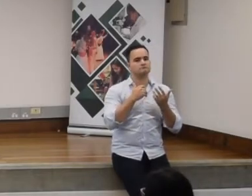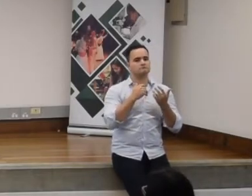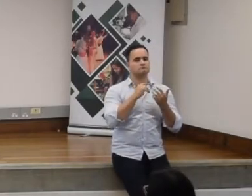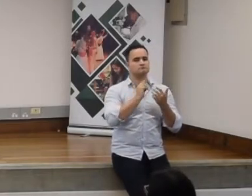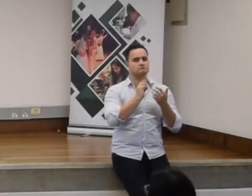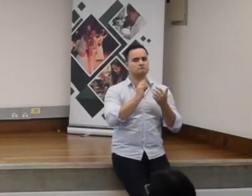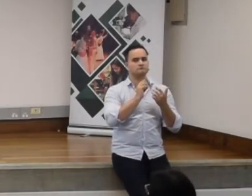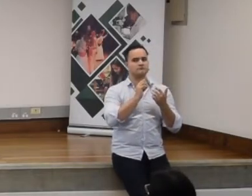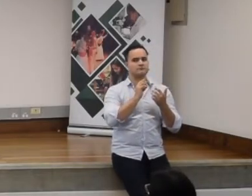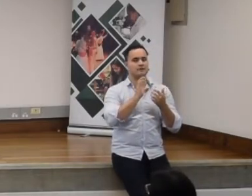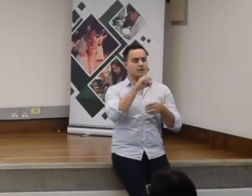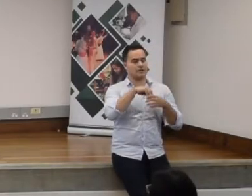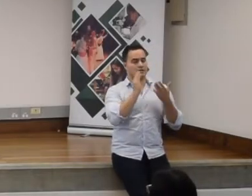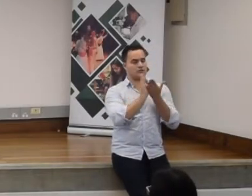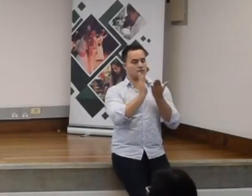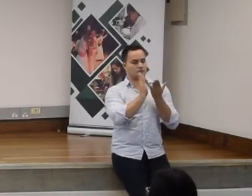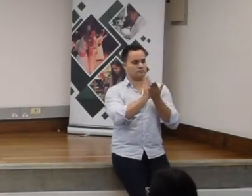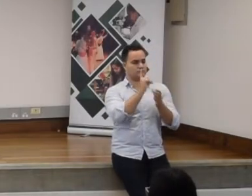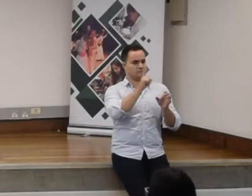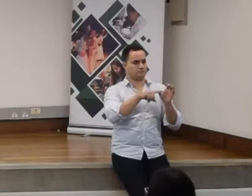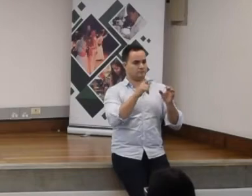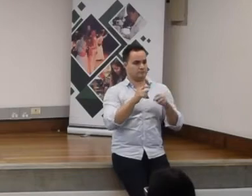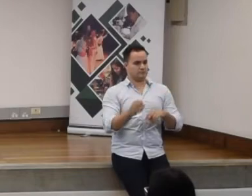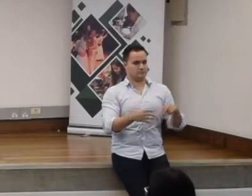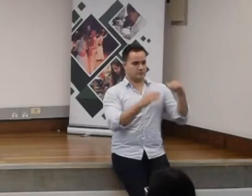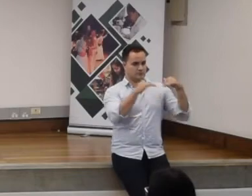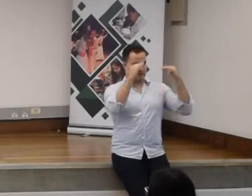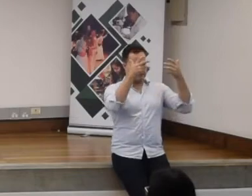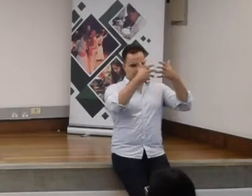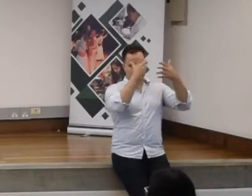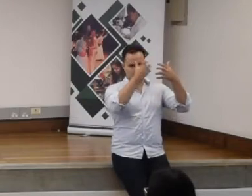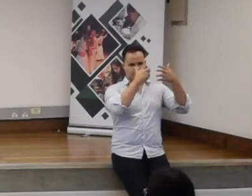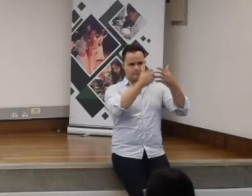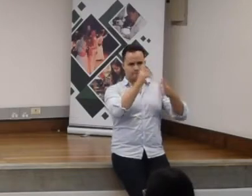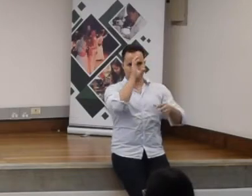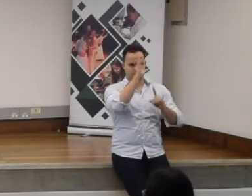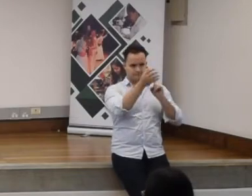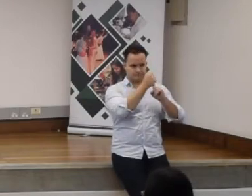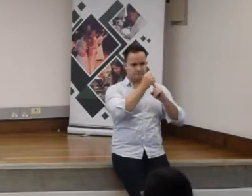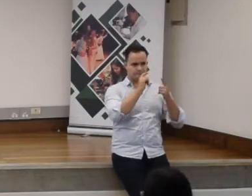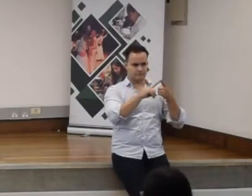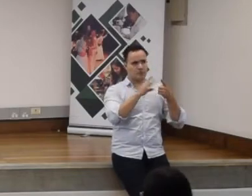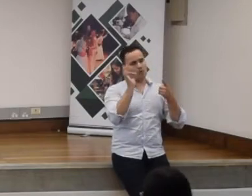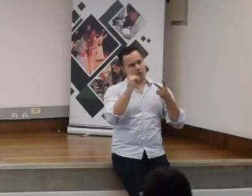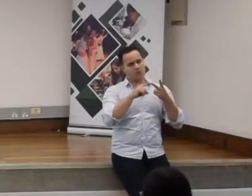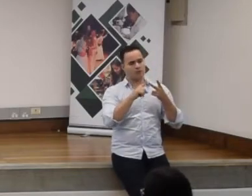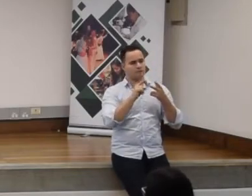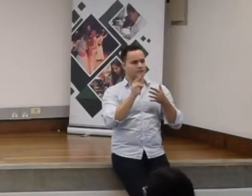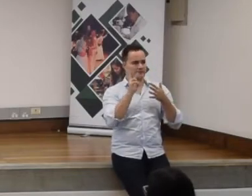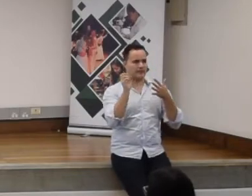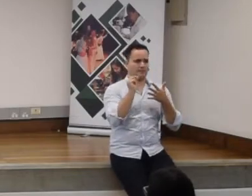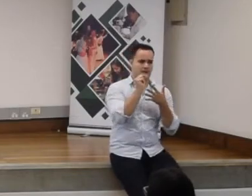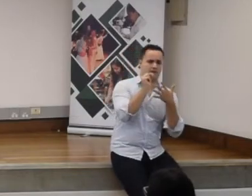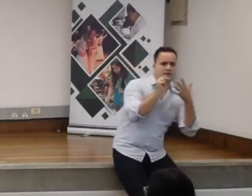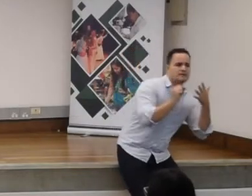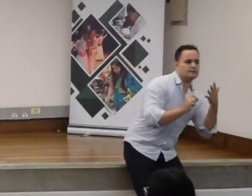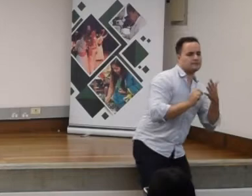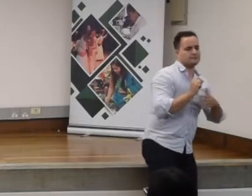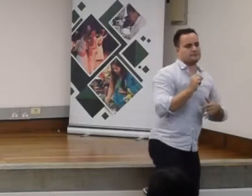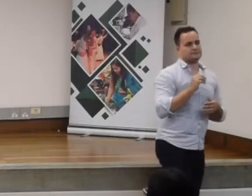ecosistémico de la educación superior, o si se quiere sistémico de nivel nacional, y factores institucionales